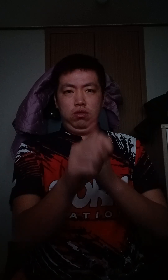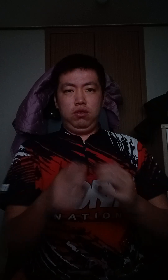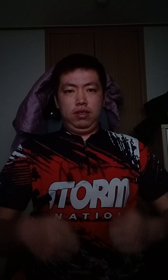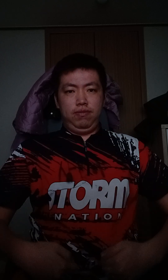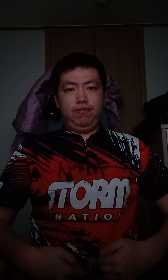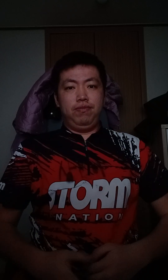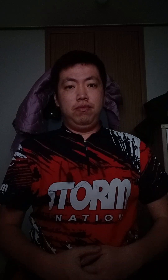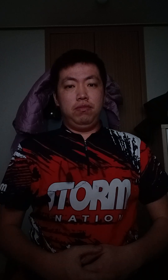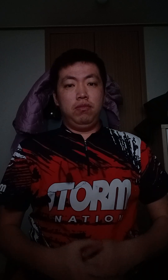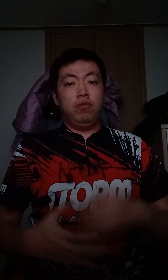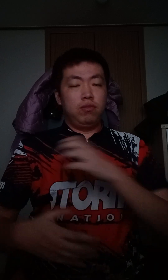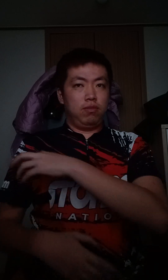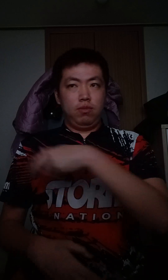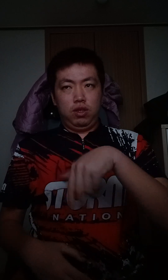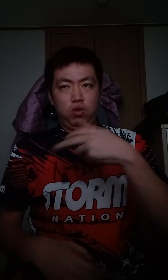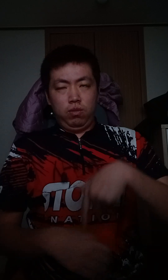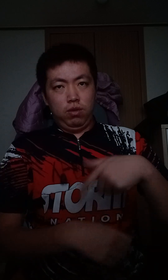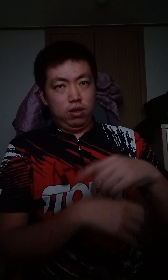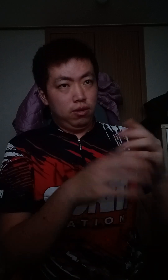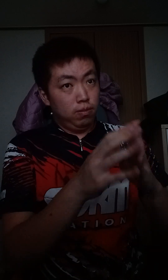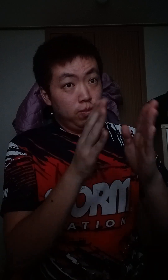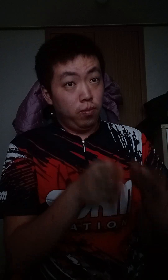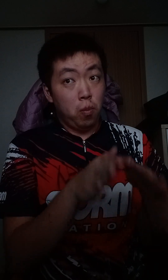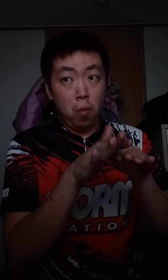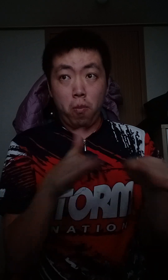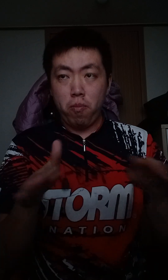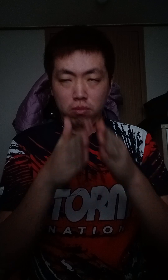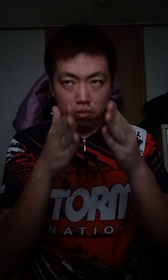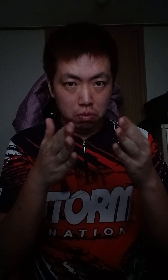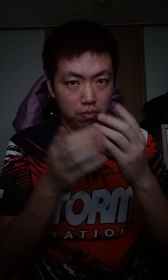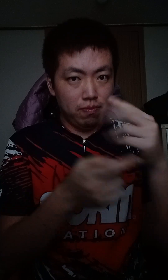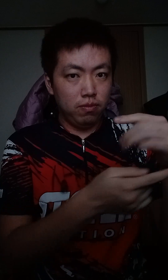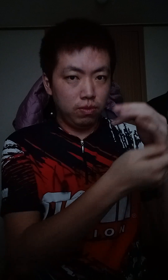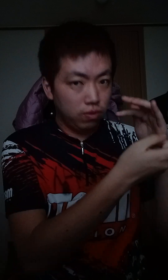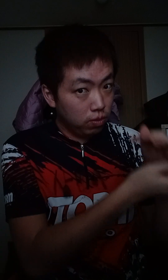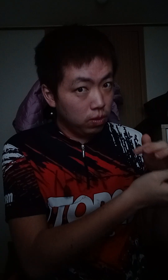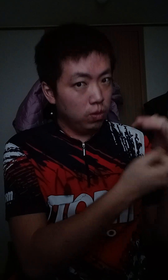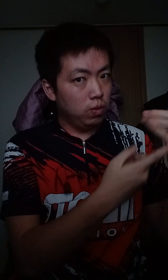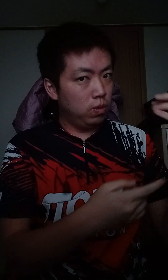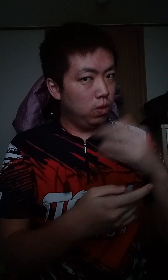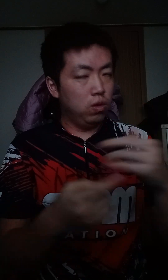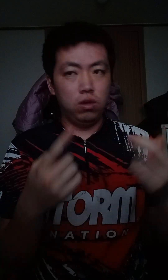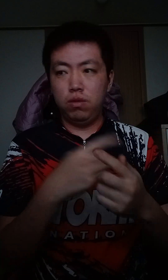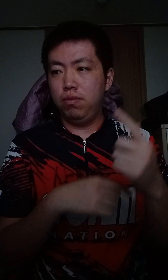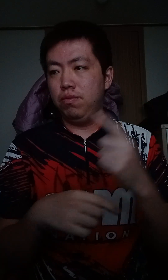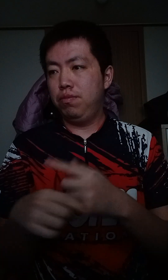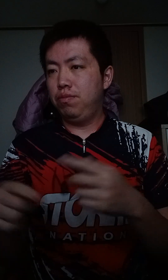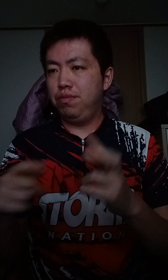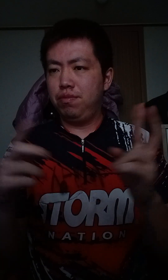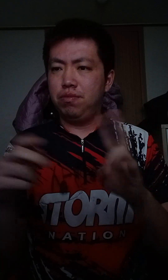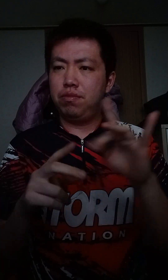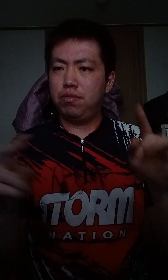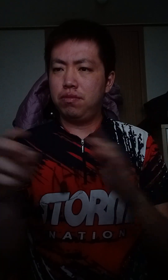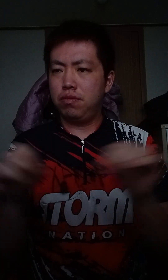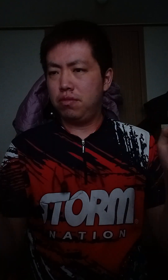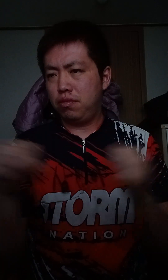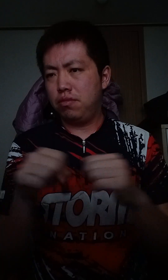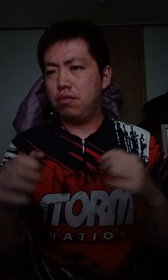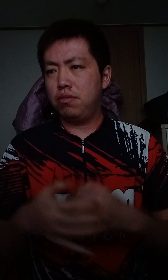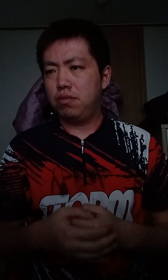당시 통근버스는 고속도로를 빠져나가는 구간에서 중앙선을 넘어 반대편에서 오던 18톤 화물차를 들이받고